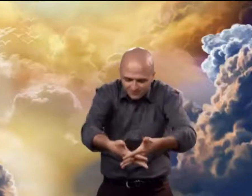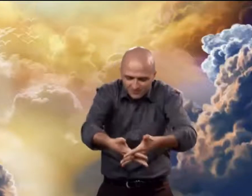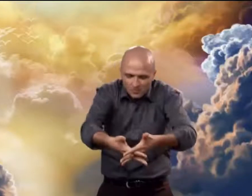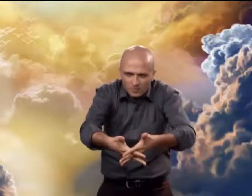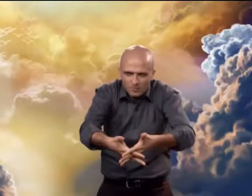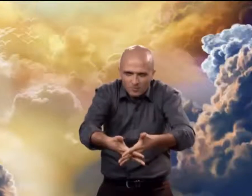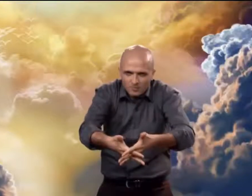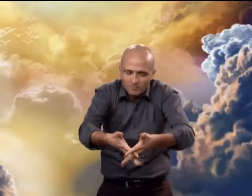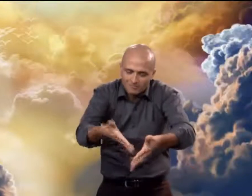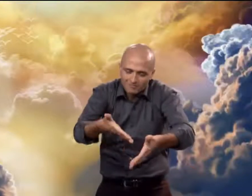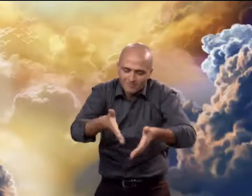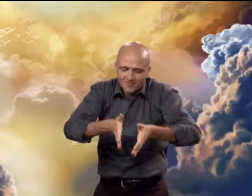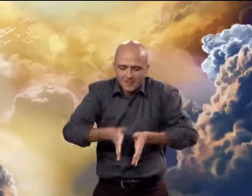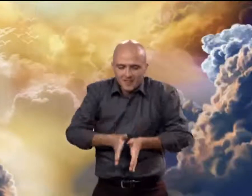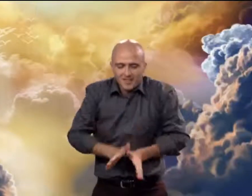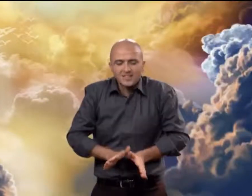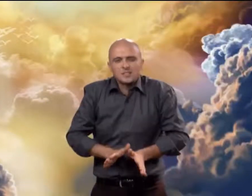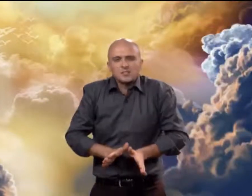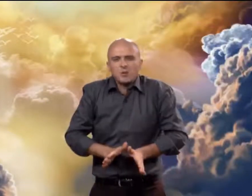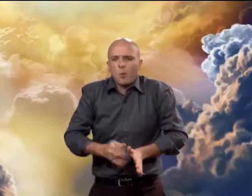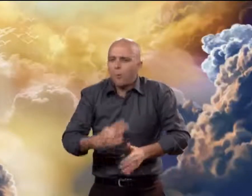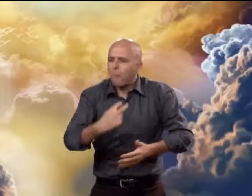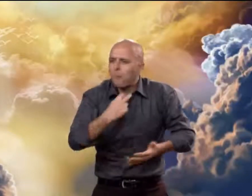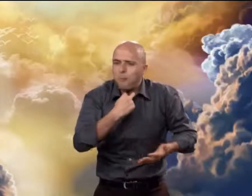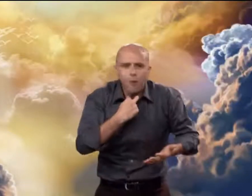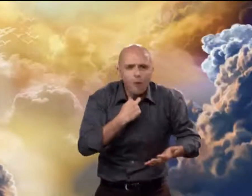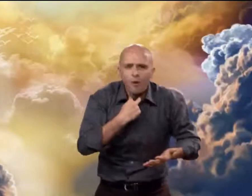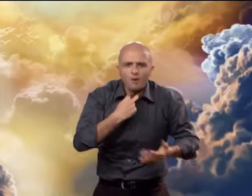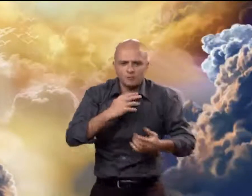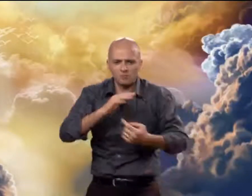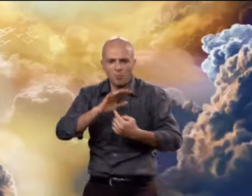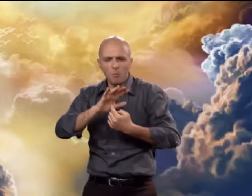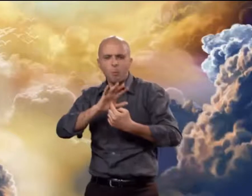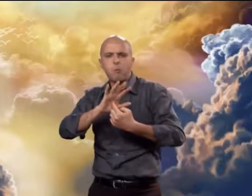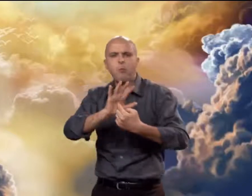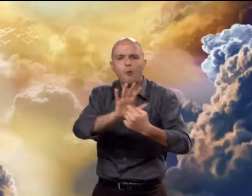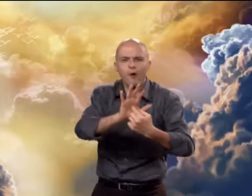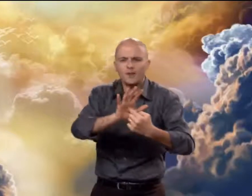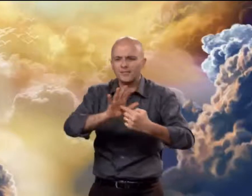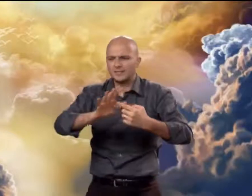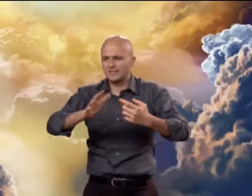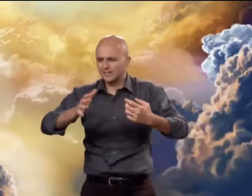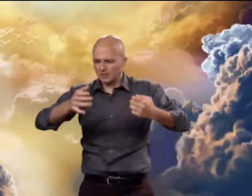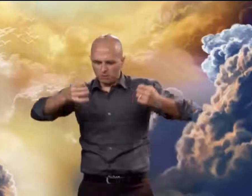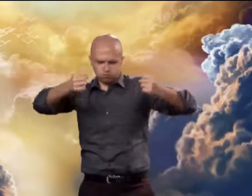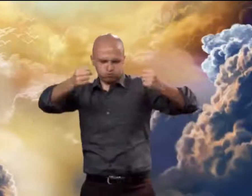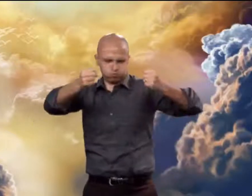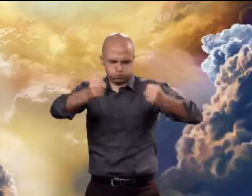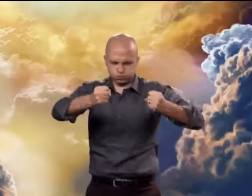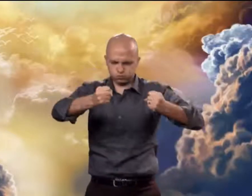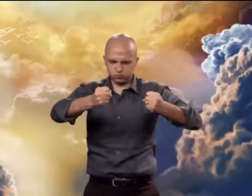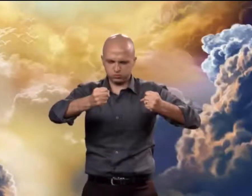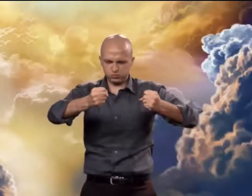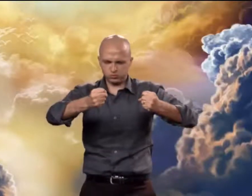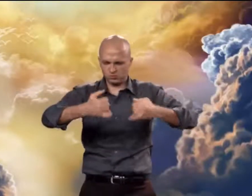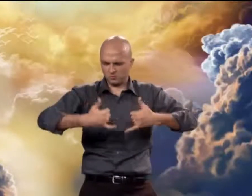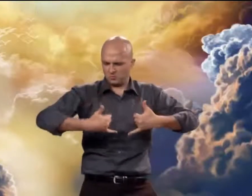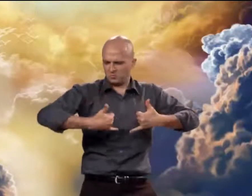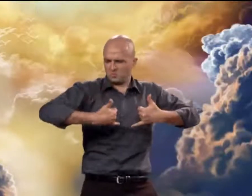Jacó. Esperavam ansiosamente a vinda daquele que seria não somente a consolação de Israel, mas também a luz para a